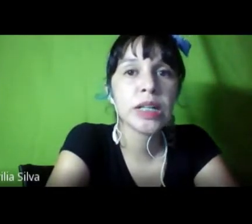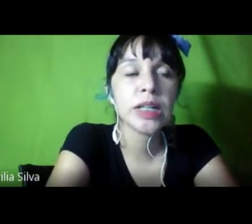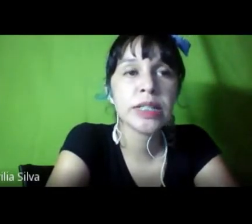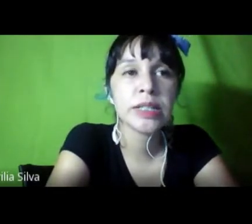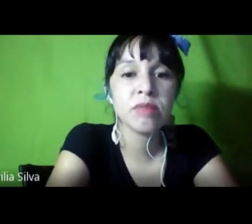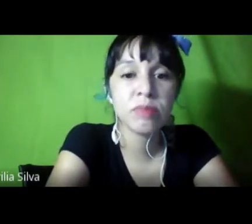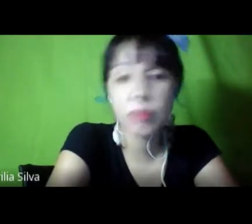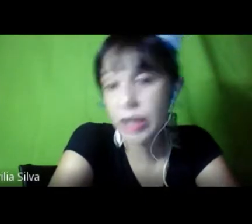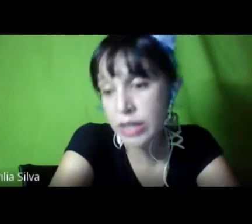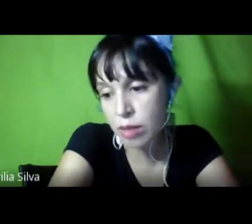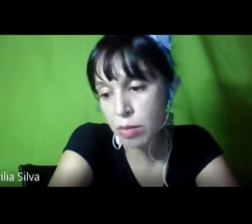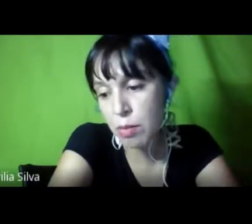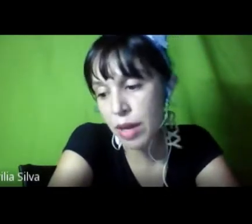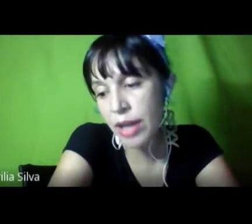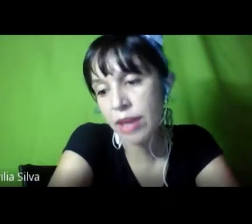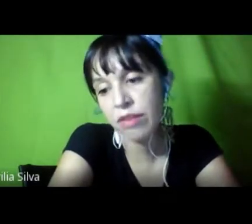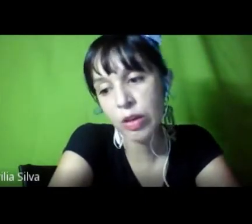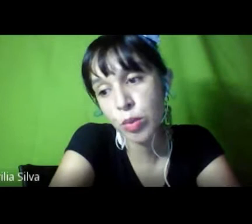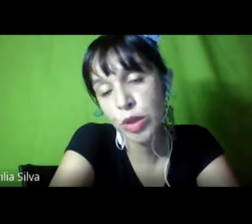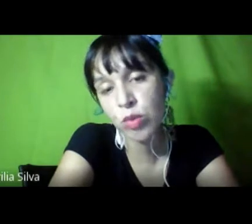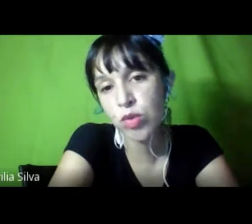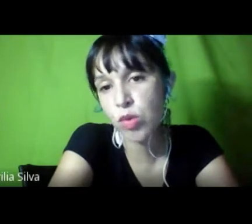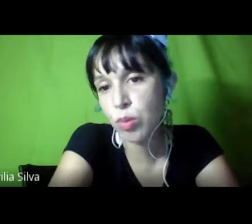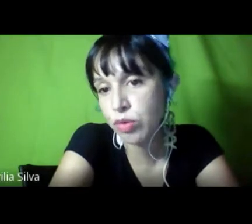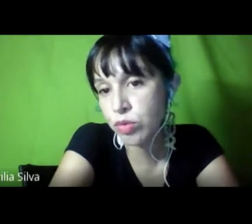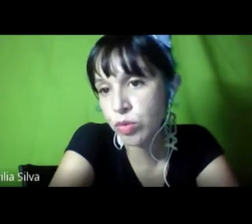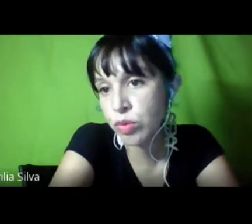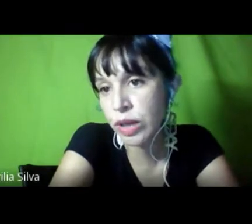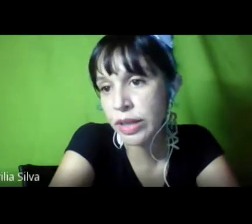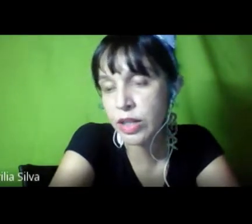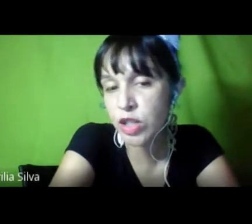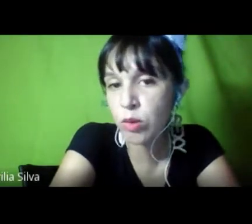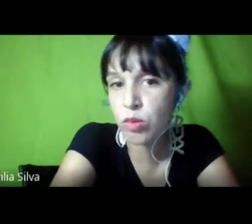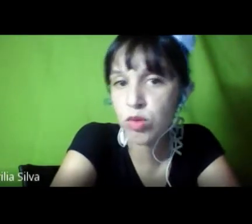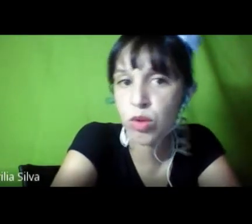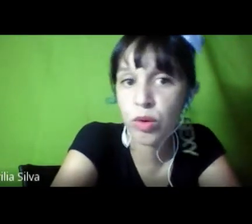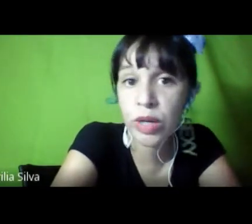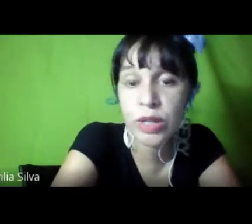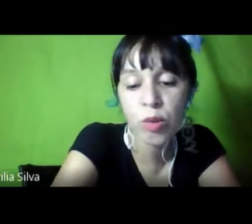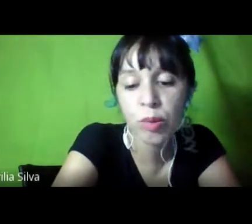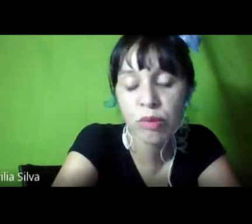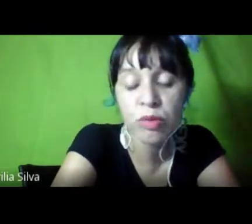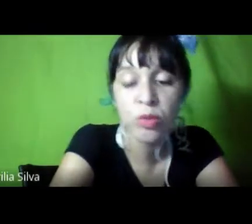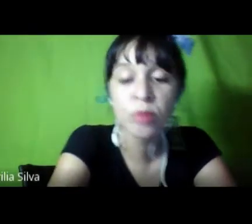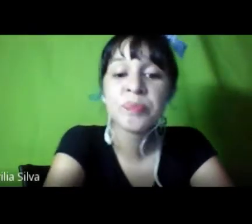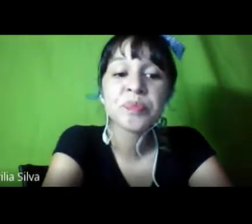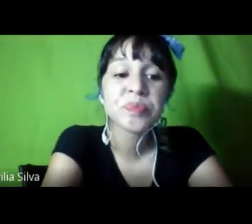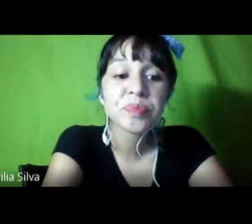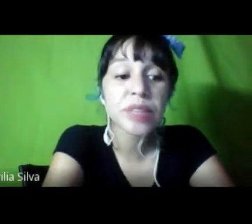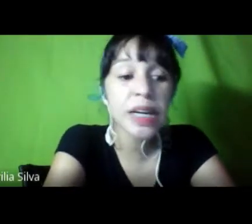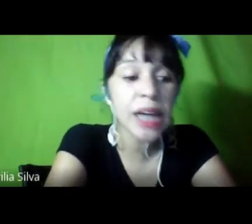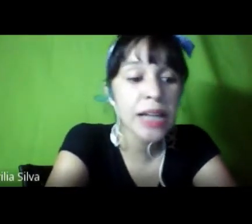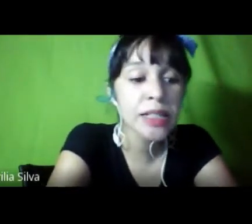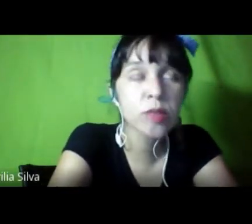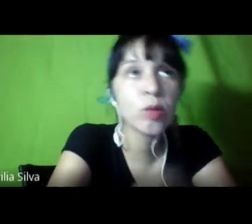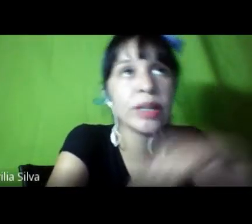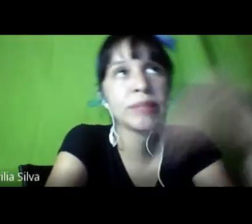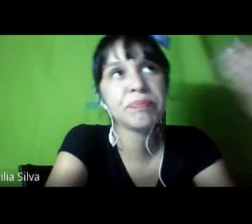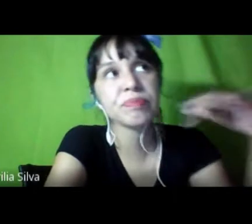assim, a criança tem que ser ainda bebê, né, vai dormindo no sono profundo, ela tem que chegar no consultório nesse sono profundo, e